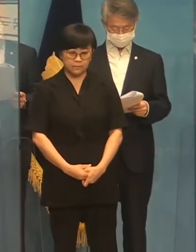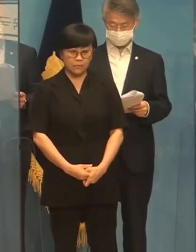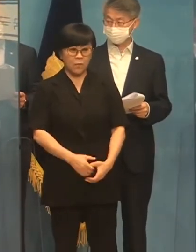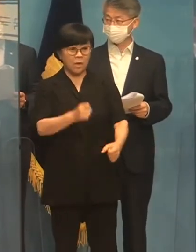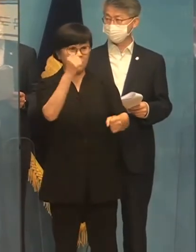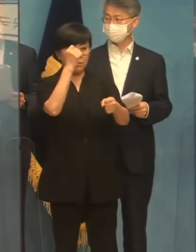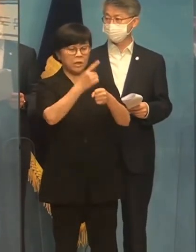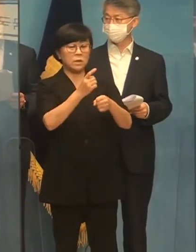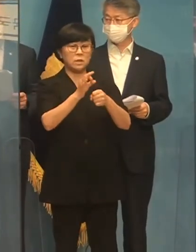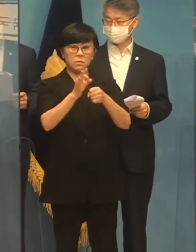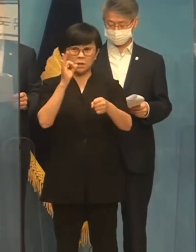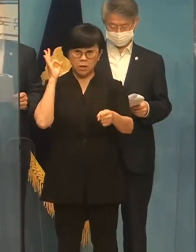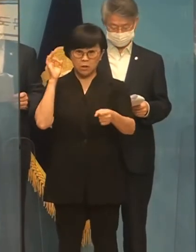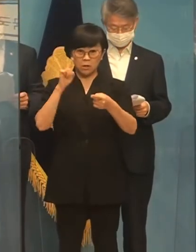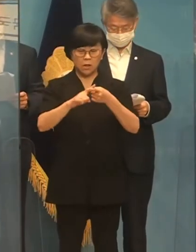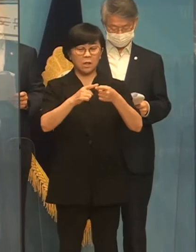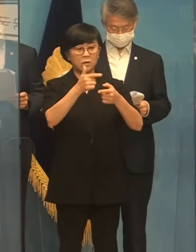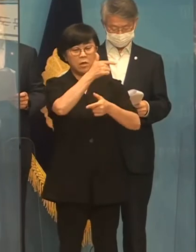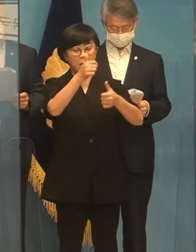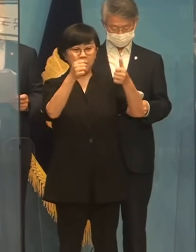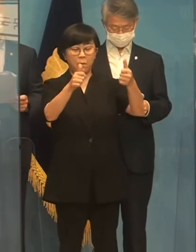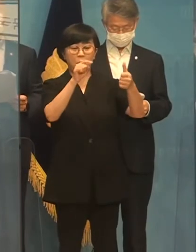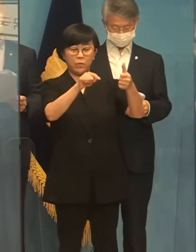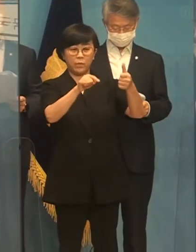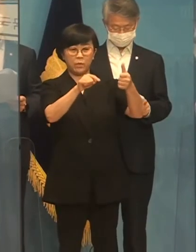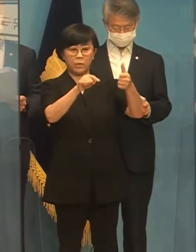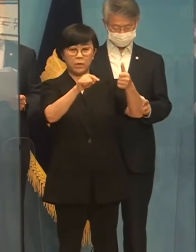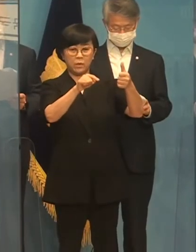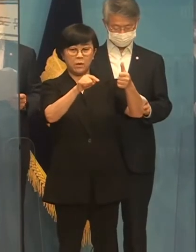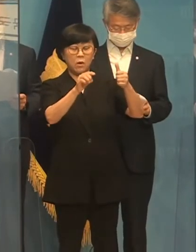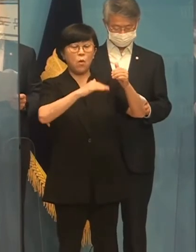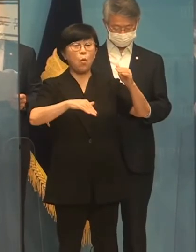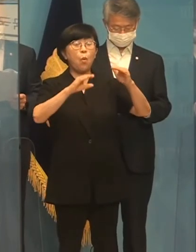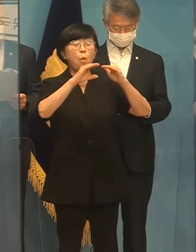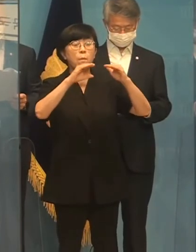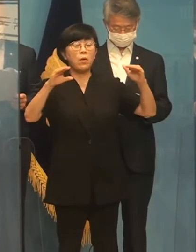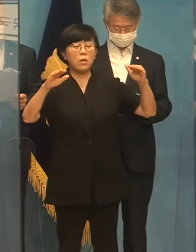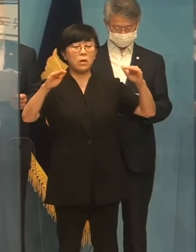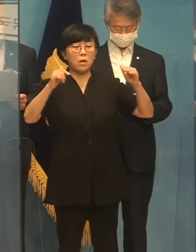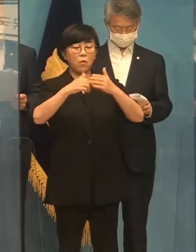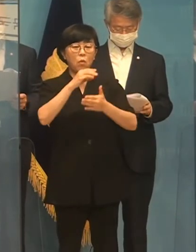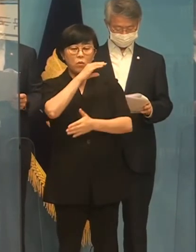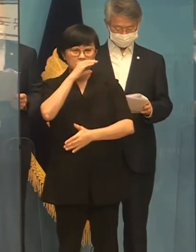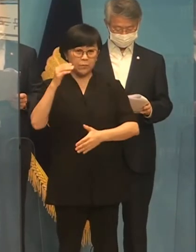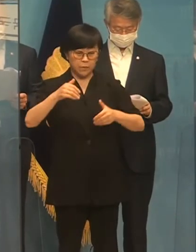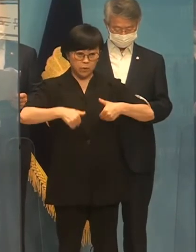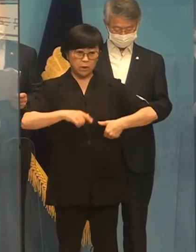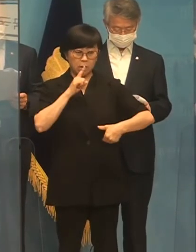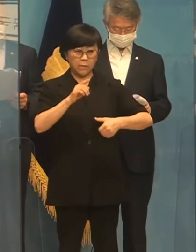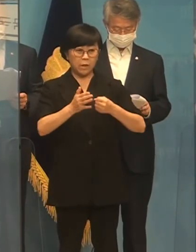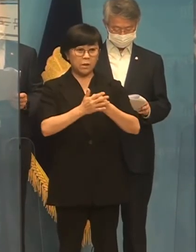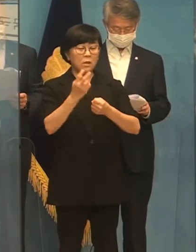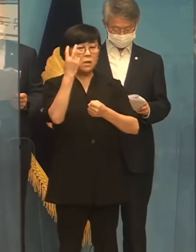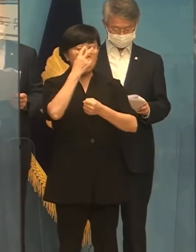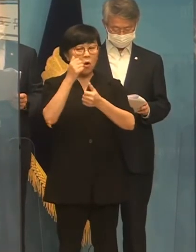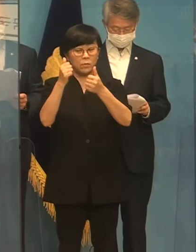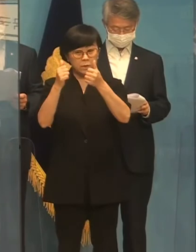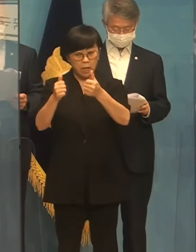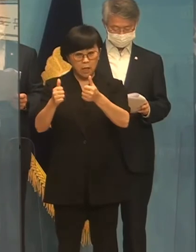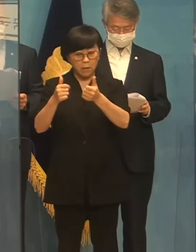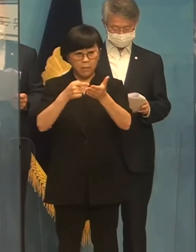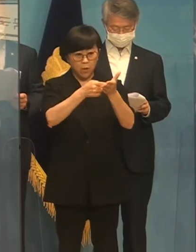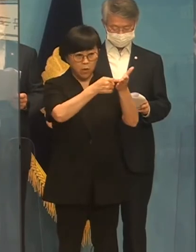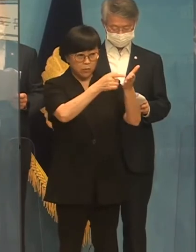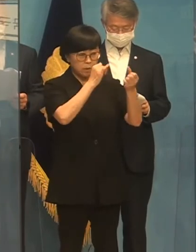벌써 10년 전에 우리 대법원은 법원은 공평하고 공정해야 한다. 검사의 공소